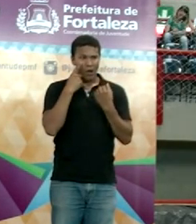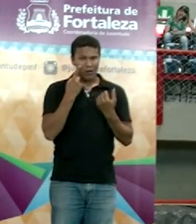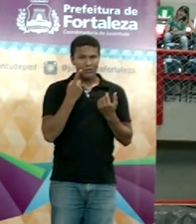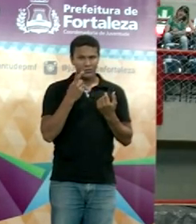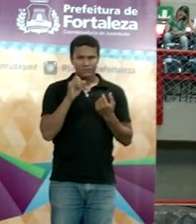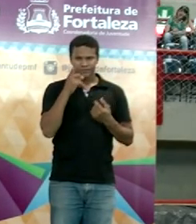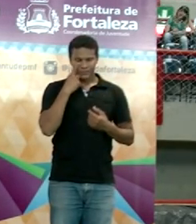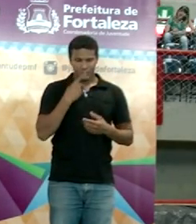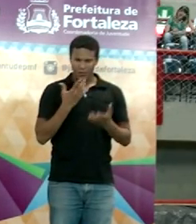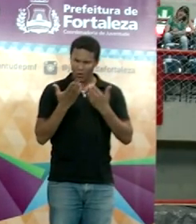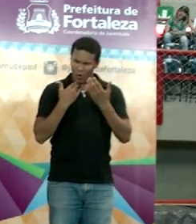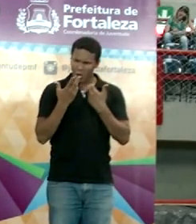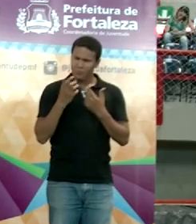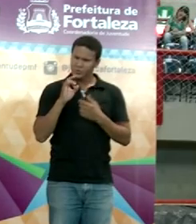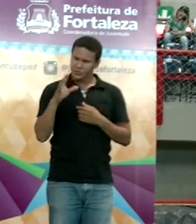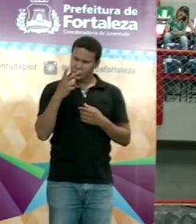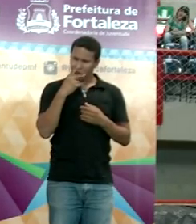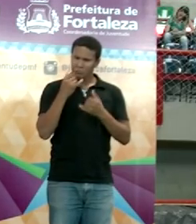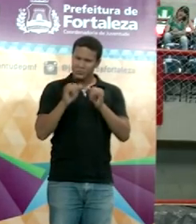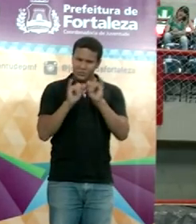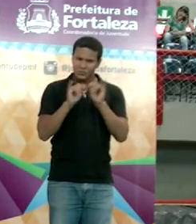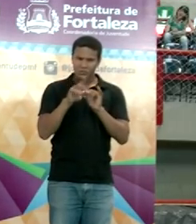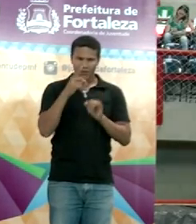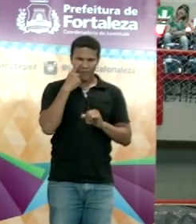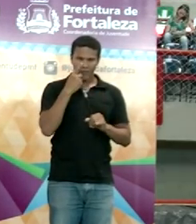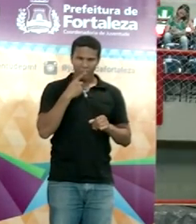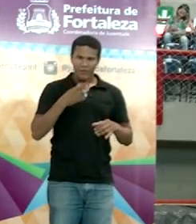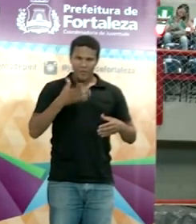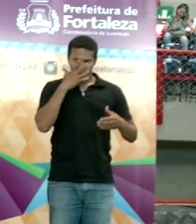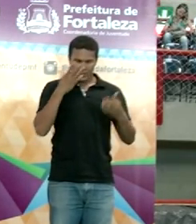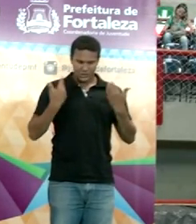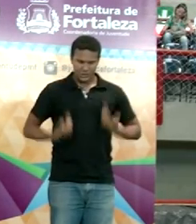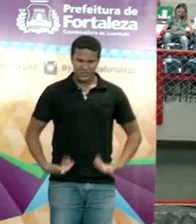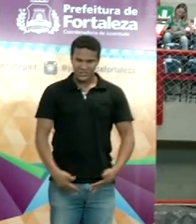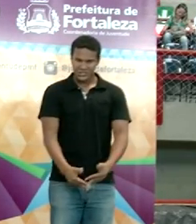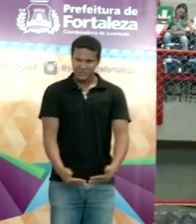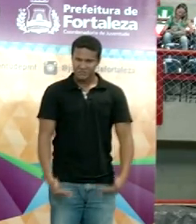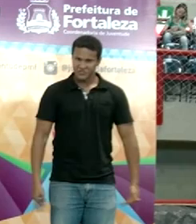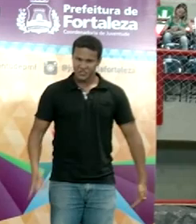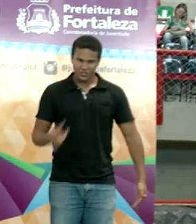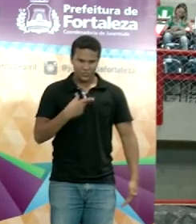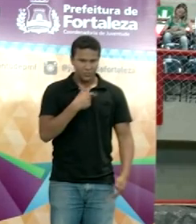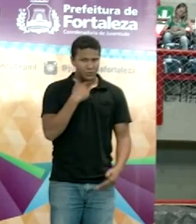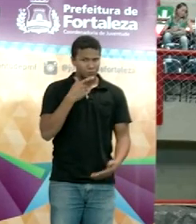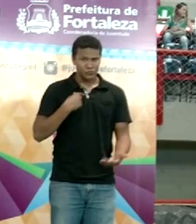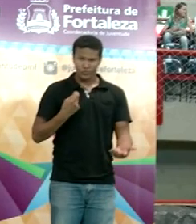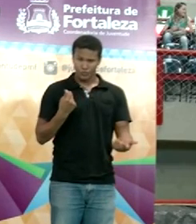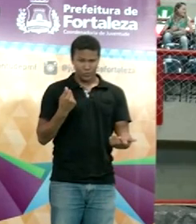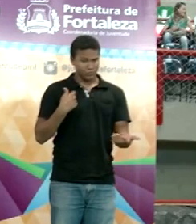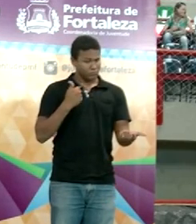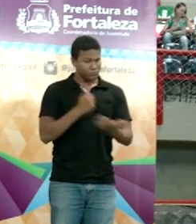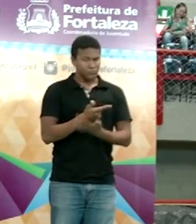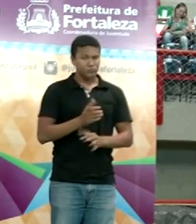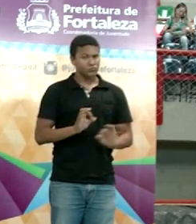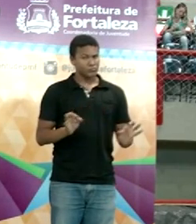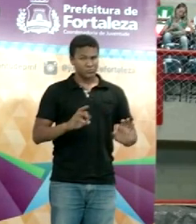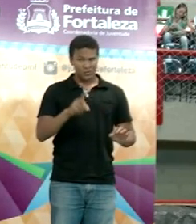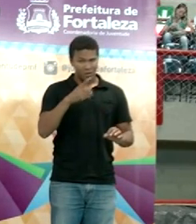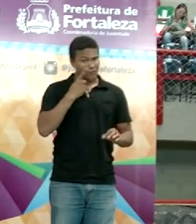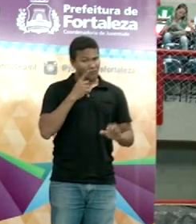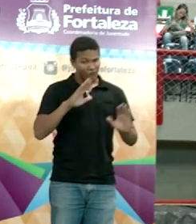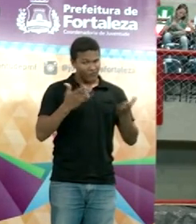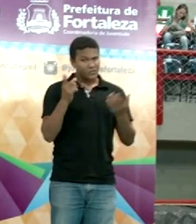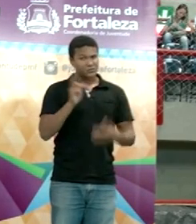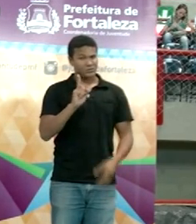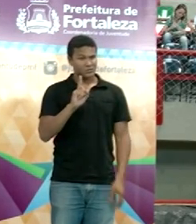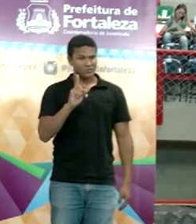cabe mais e a mamãe não tem dinheiro para comprar outro, né? Emagreça, senão você não vai para a festa. Então, olha, aí a